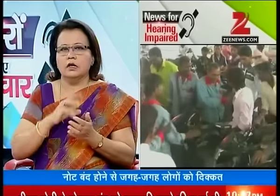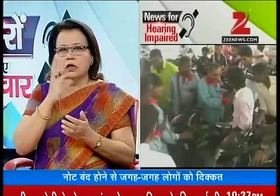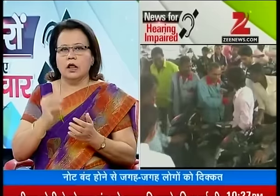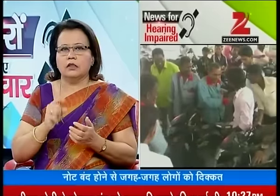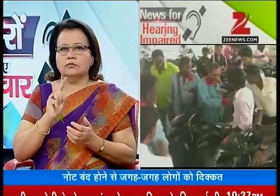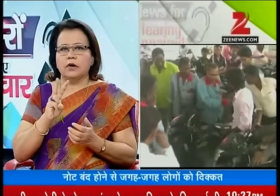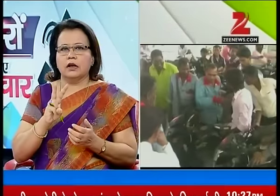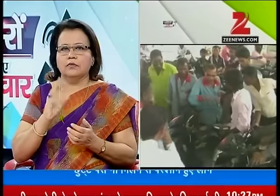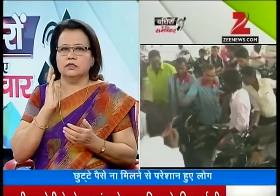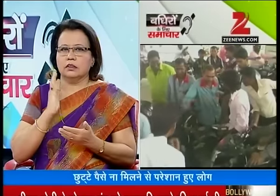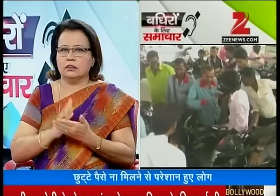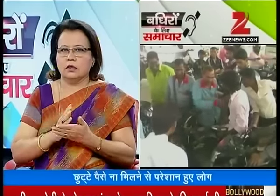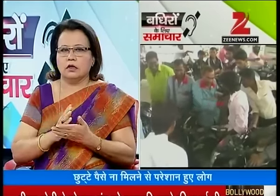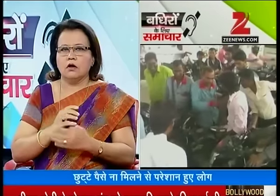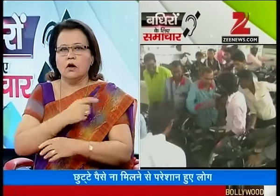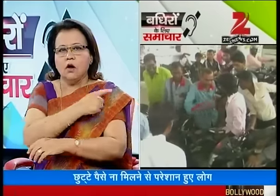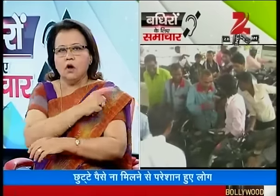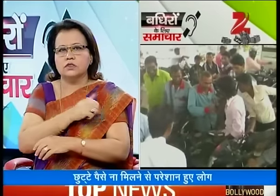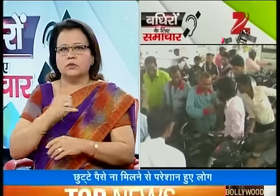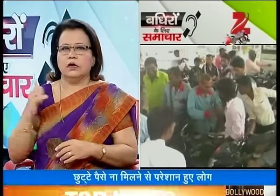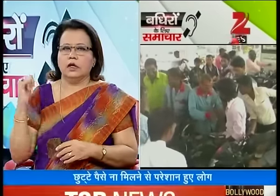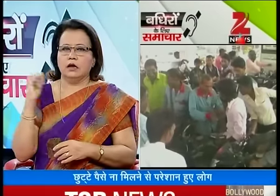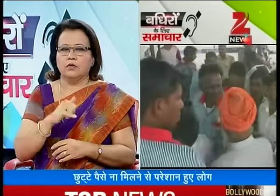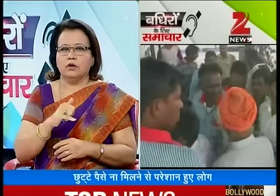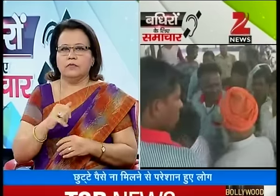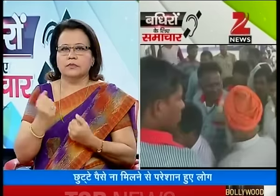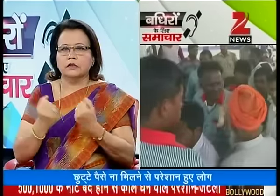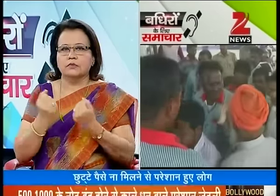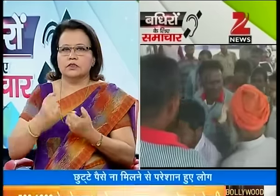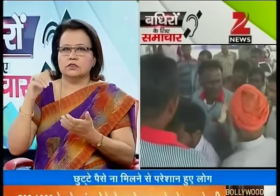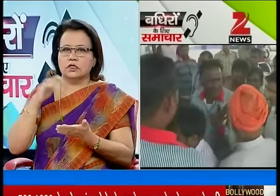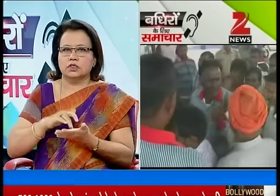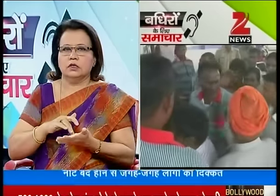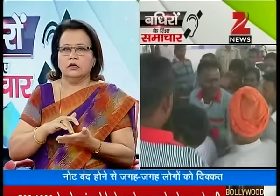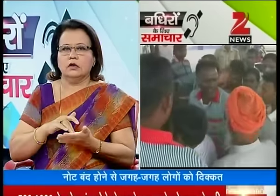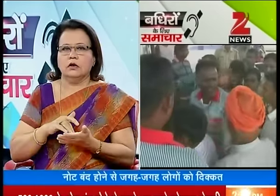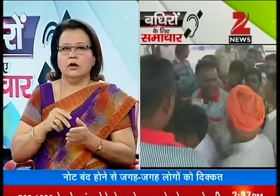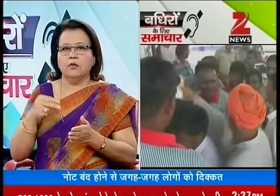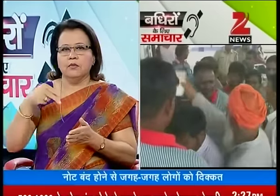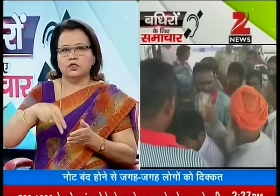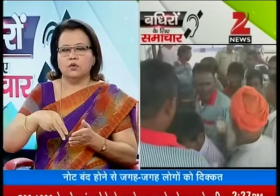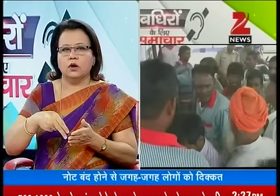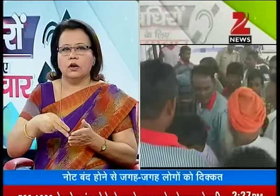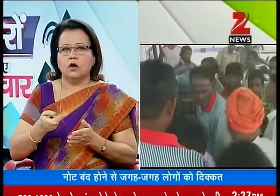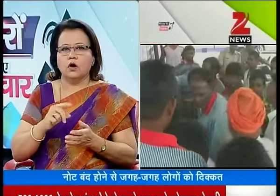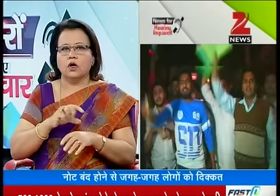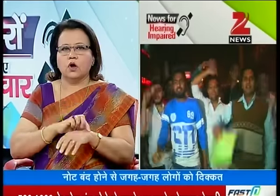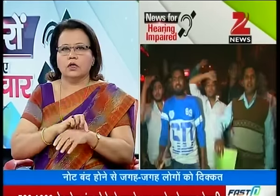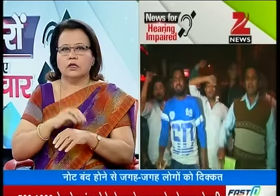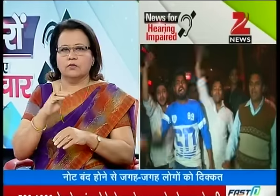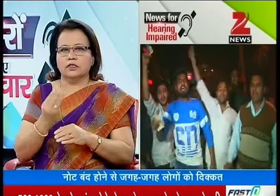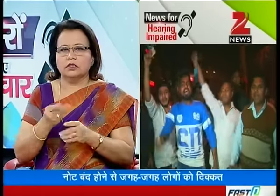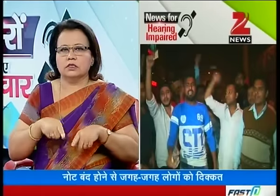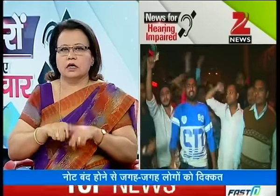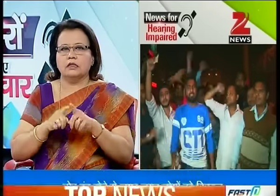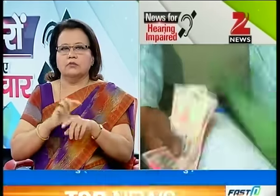11 नवंबर रात 12 बजे तक हॉस्पिटल, एयरपोर्ट, बस स्टेशन, पेट्रोल पंप,